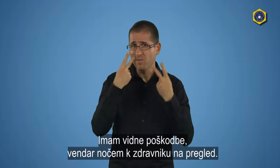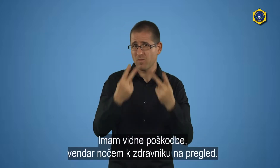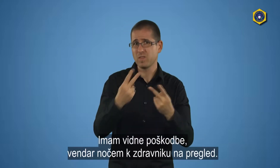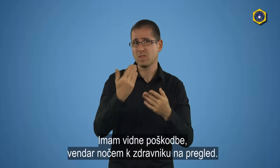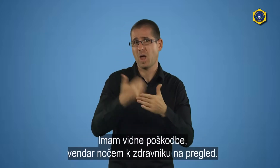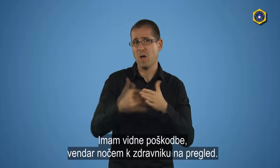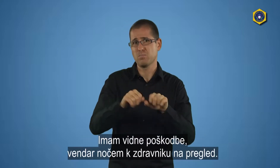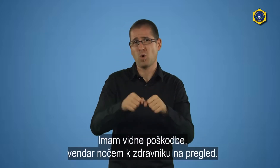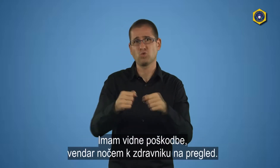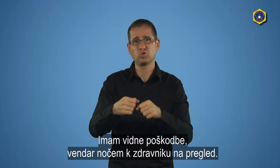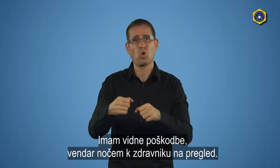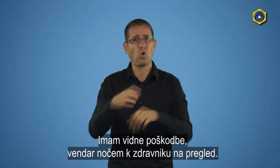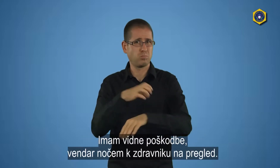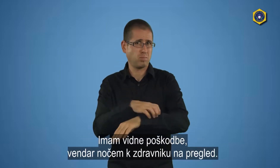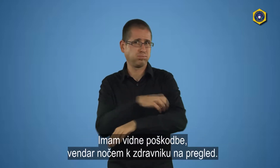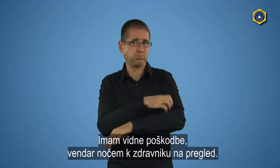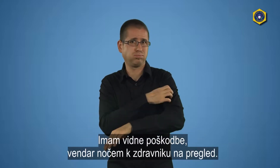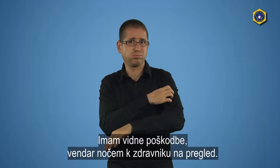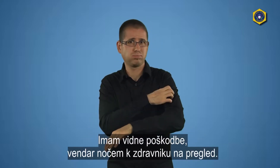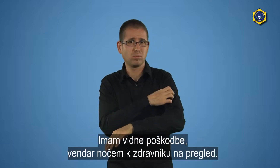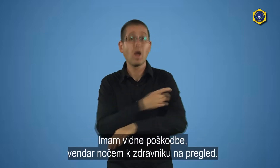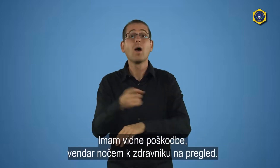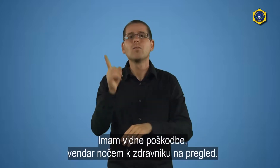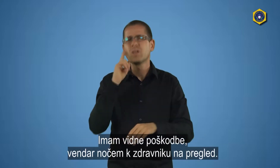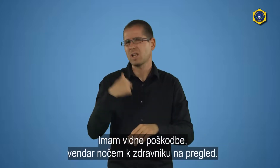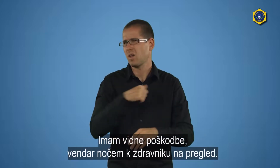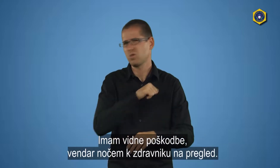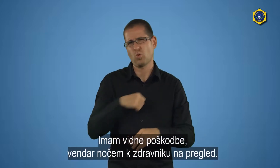Imam vidne poškodbe, vendar nočem k zdravniku na pregled.